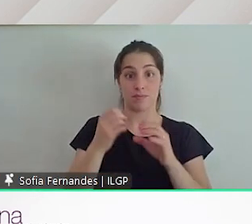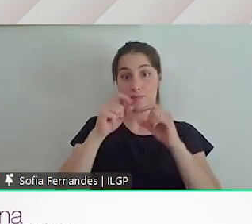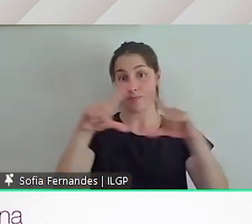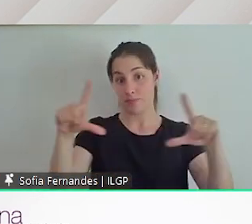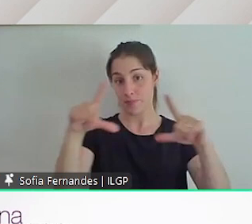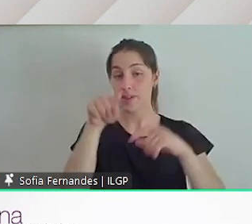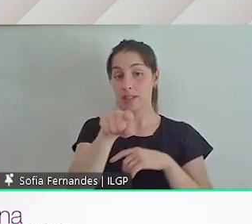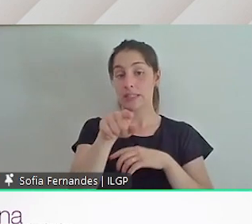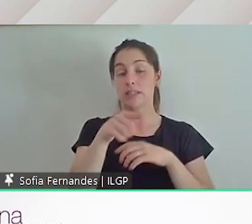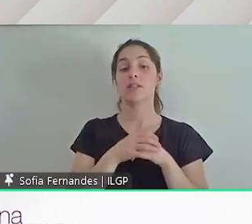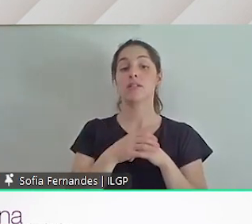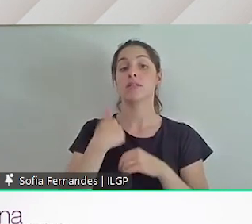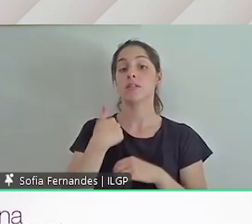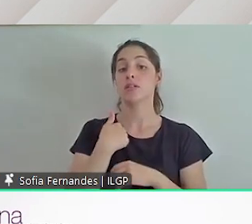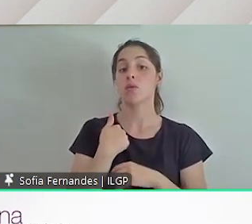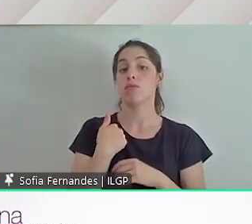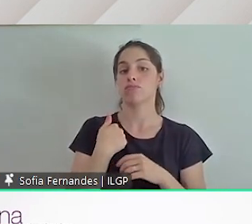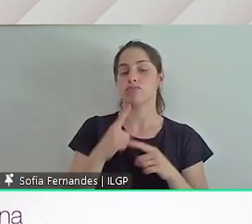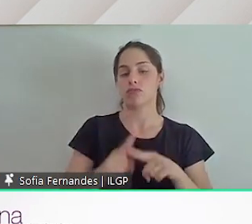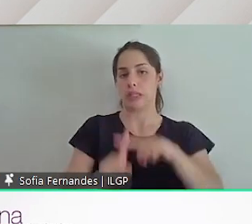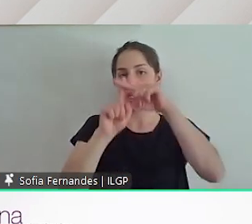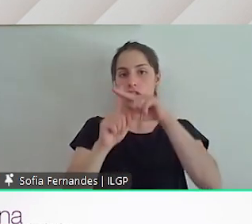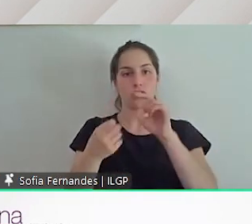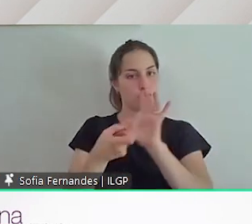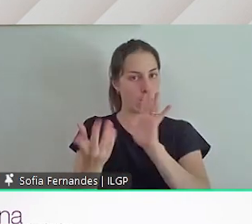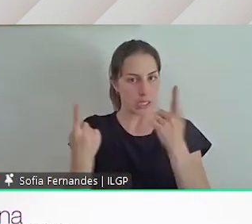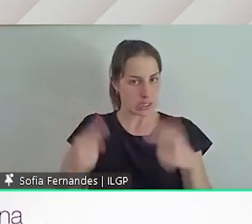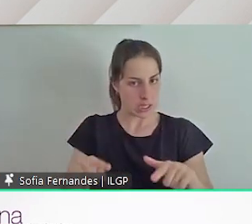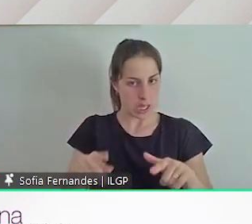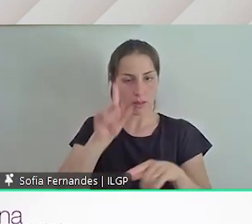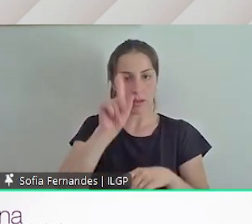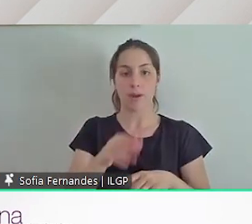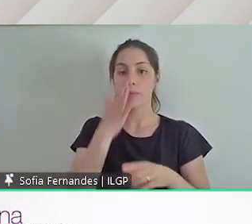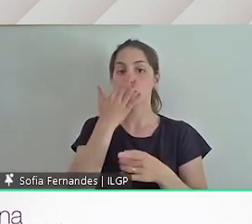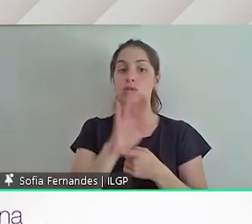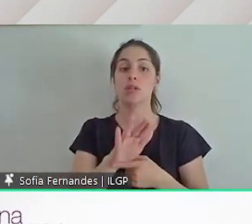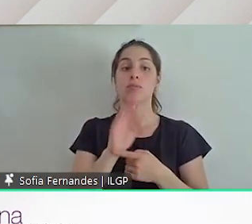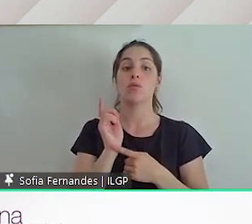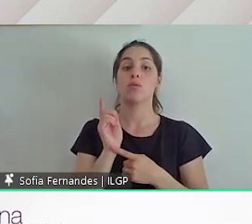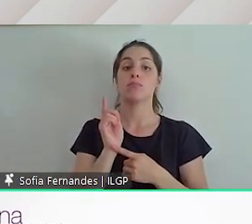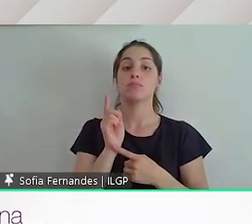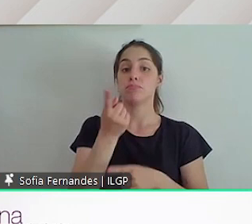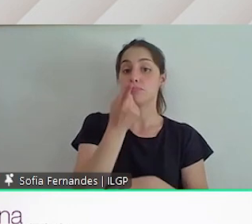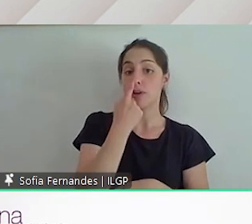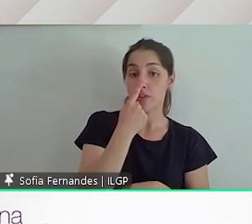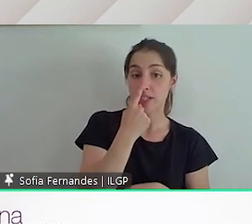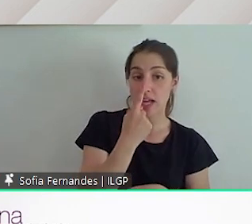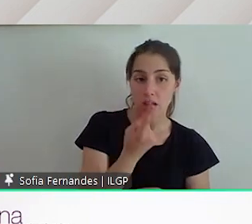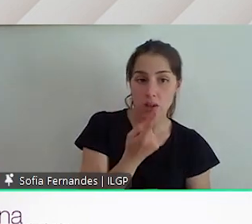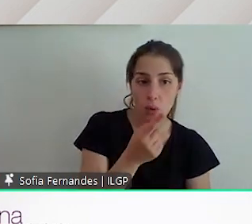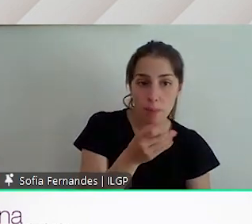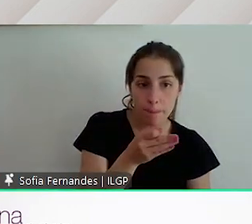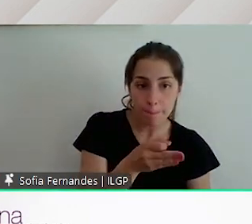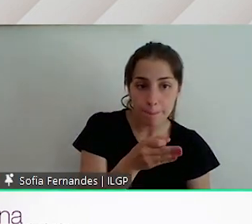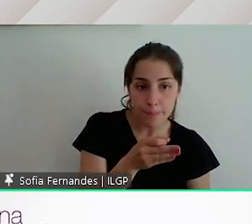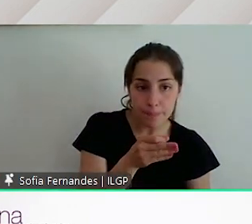há um conjunto já de vantagens associadas, o acesso preferencial ao PNIL, a oferta da publicação